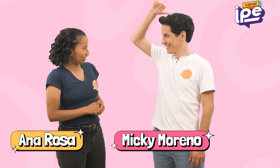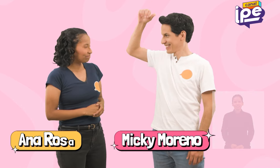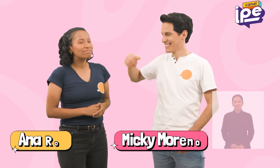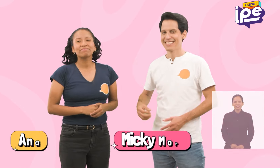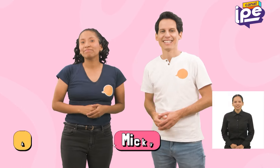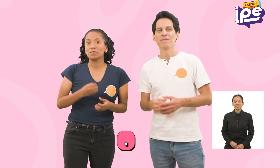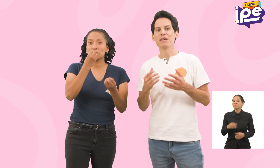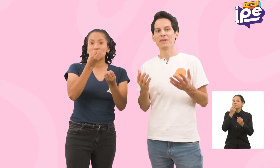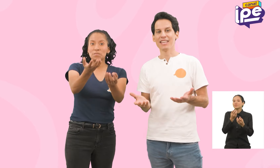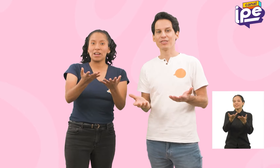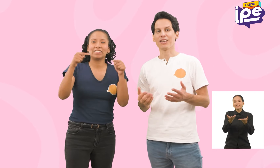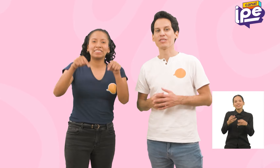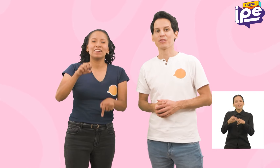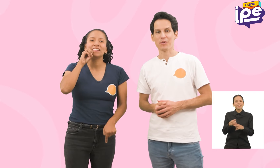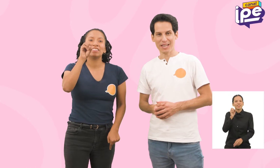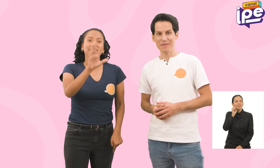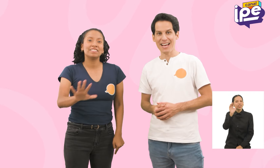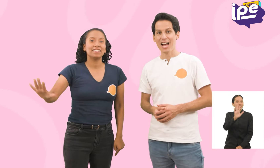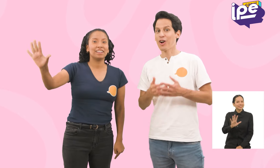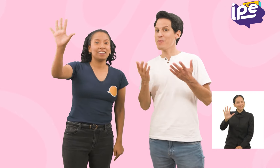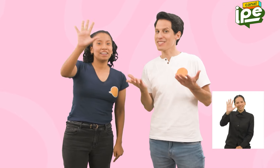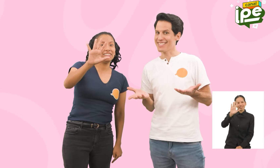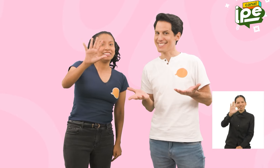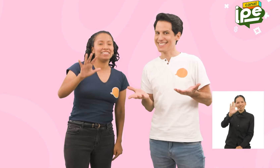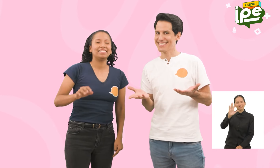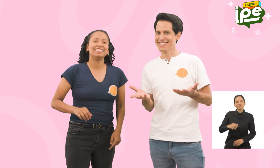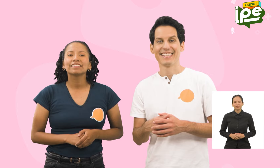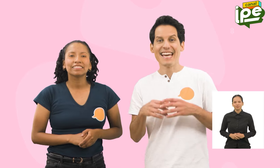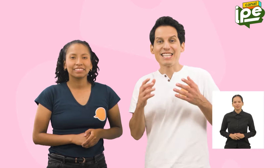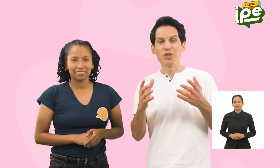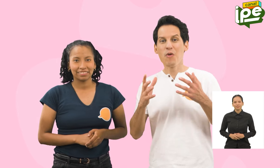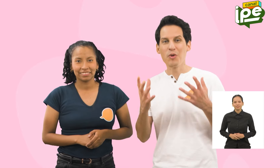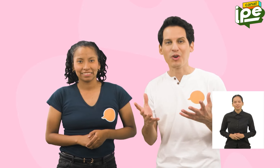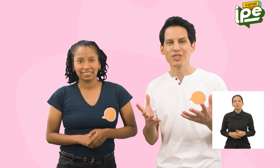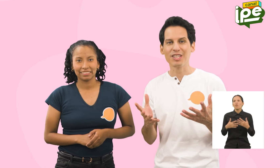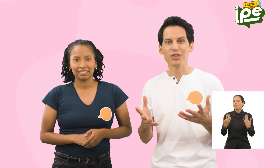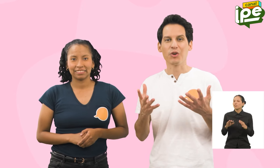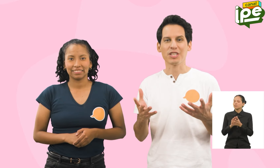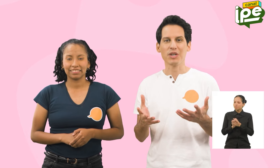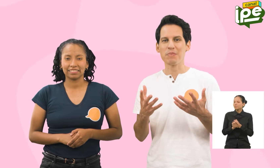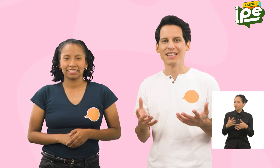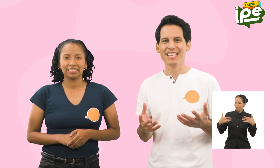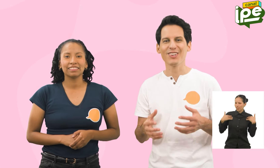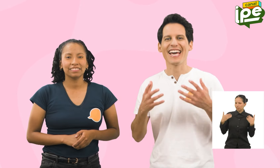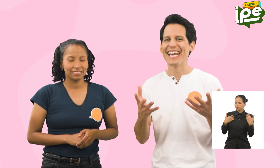Mickey Bienvenidos a nuestro programa se dice estoy muy contento de continuar aprendiendo